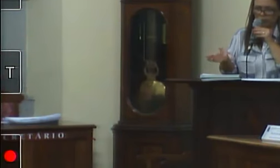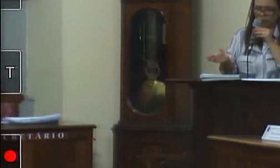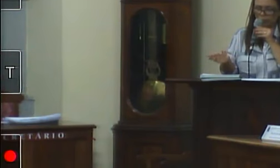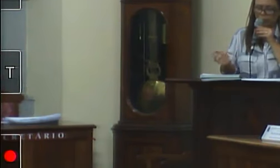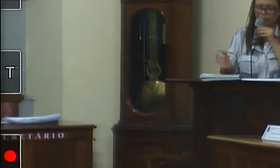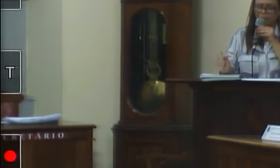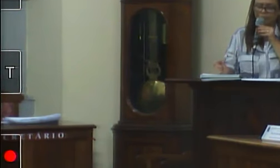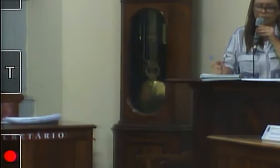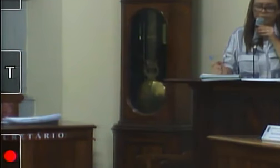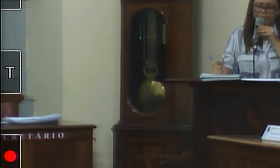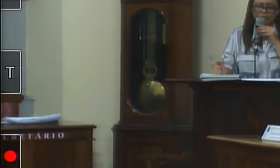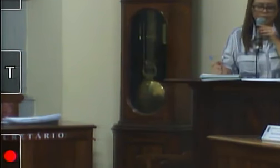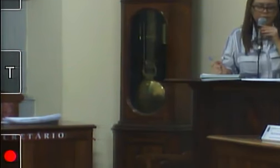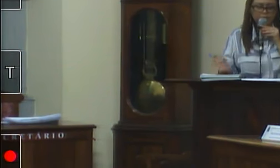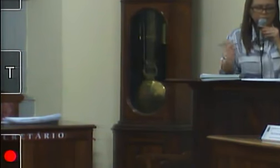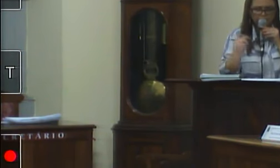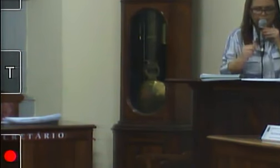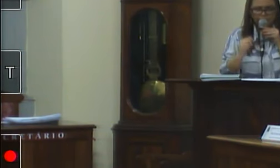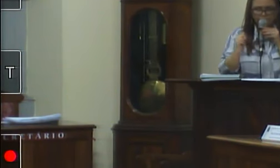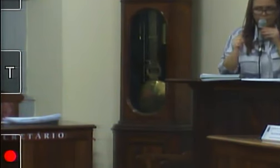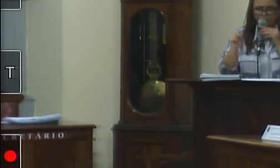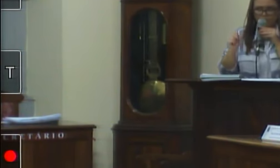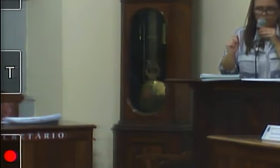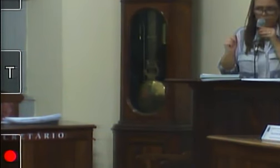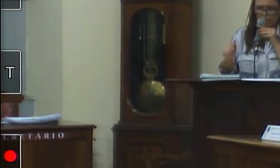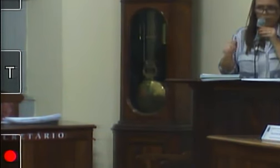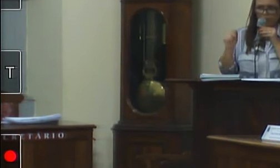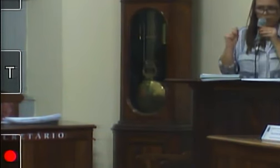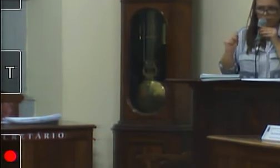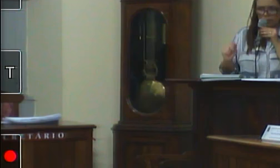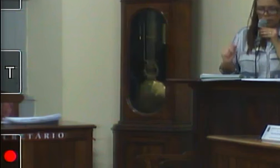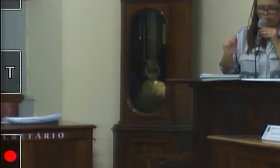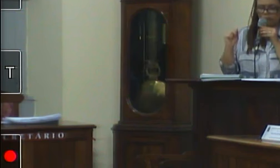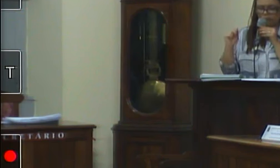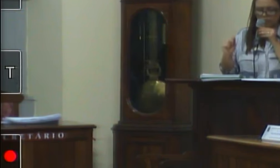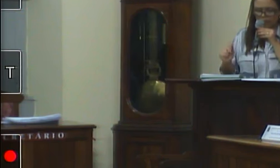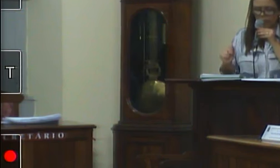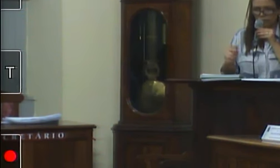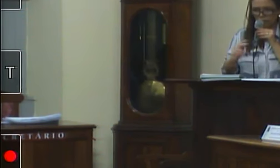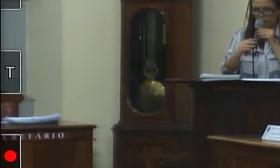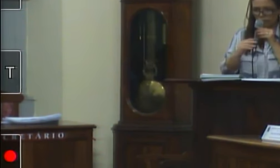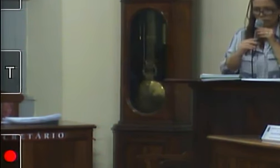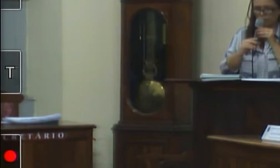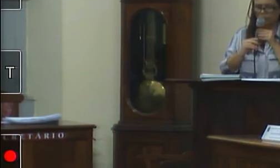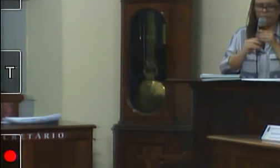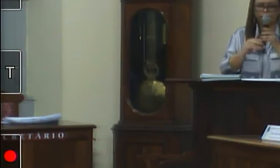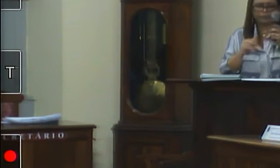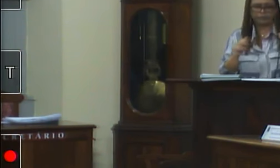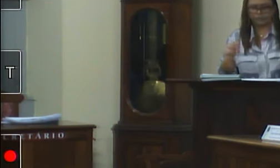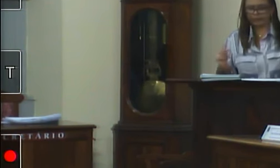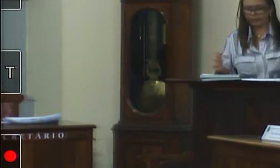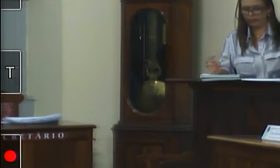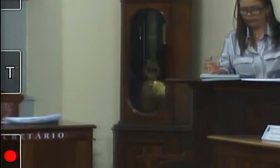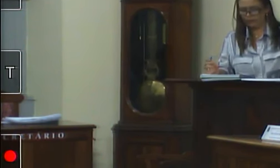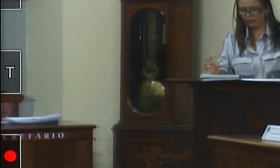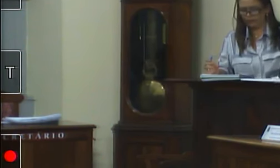de saúde, mas o Leonardo vai explanar melhor a questão de ser regional.